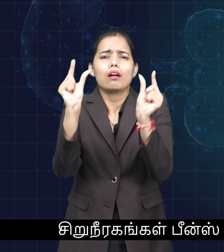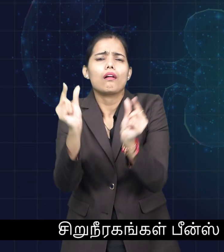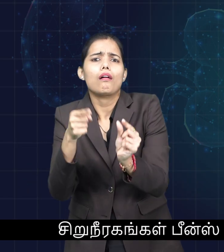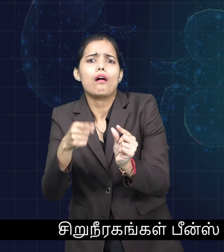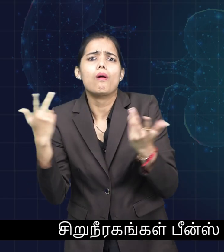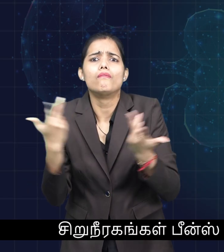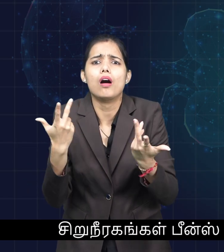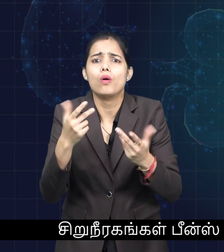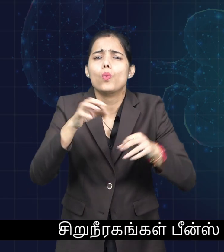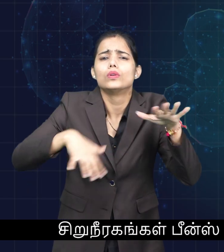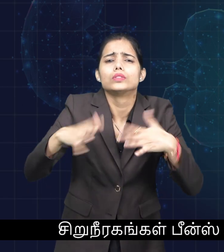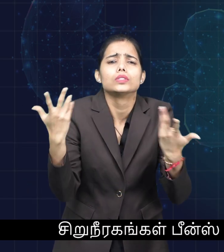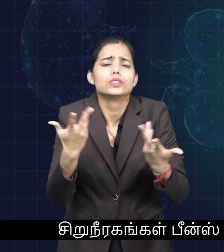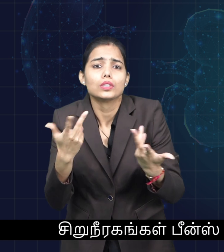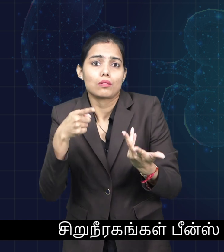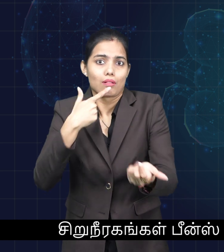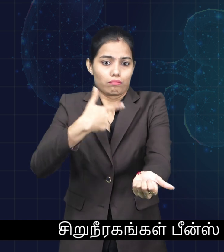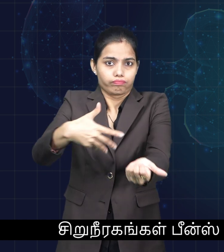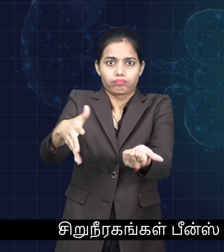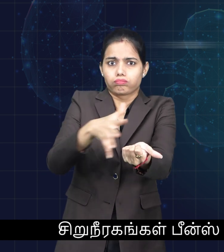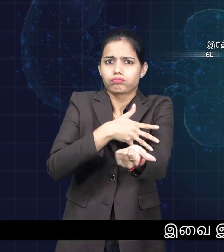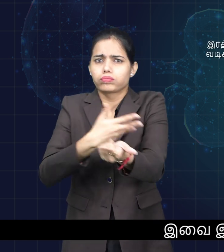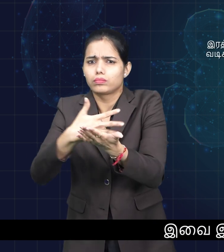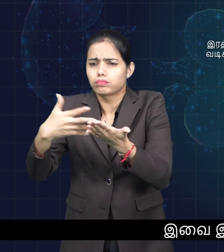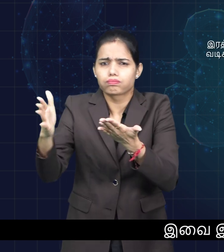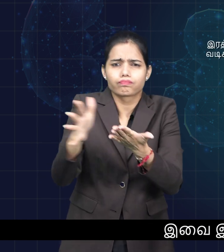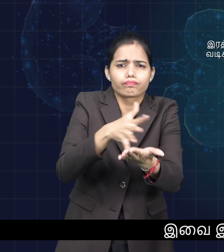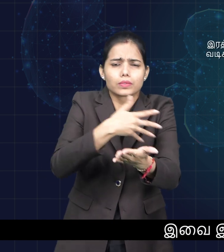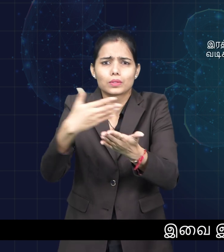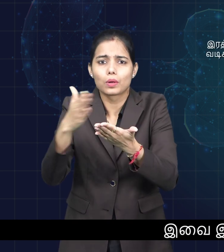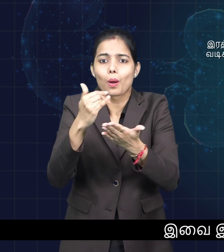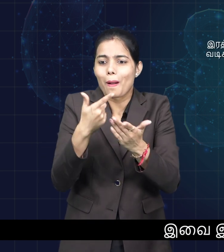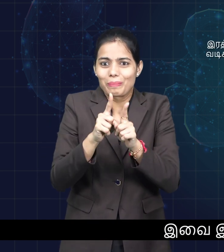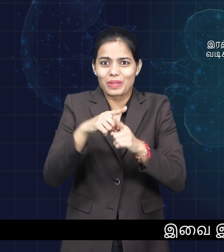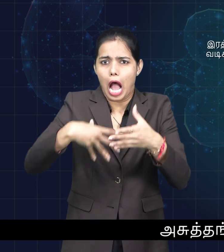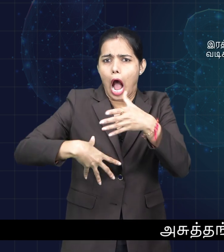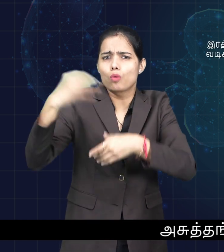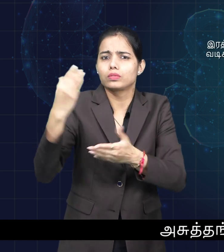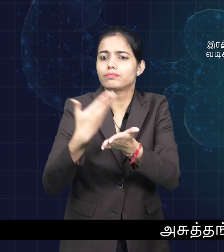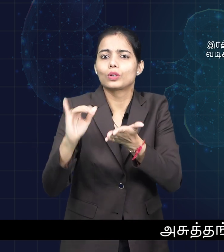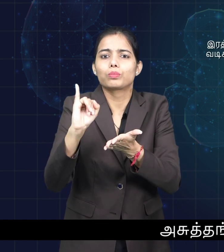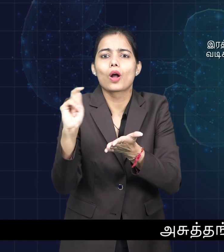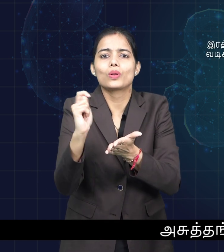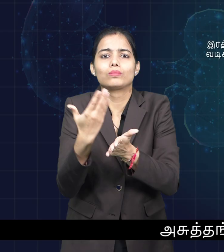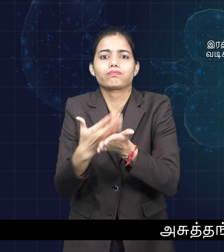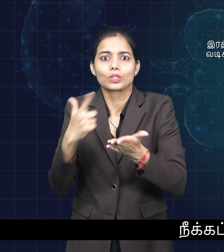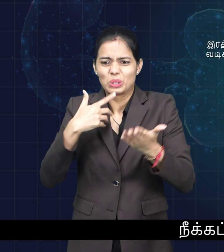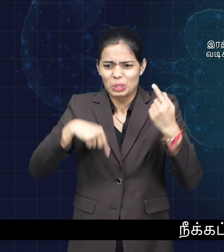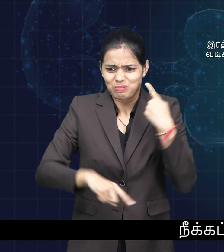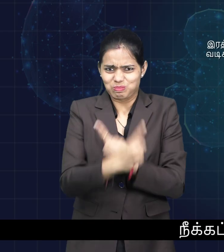சிறுநீரகங்கள் பீன்ஸ் வடிவம் கொண்ட உறுப்புகள் ஆகும். இவை இரத்தத்தை வடிகட்டி அசுத்தங்களை